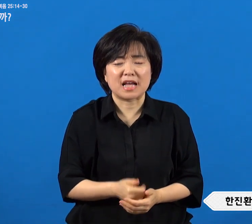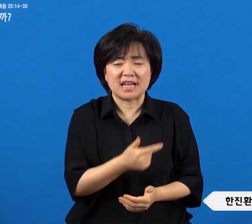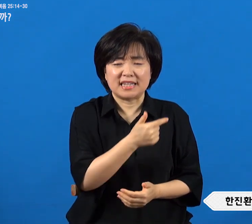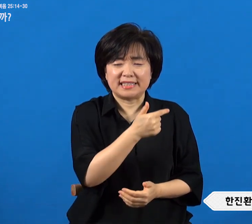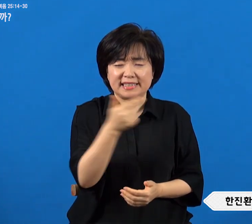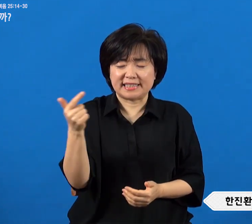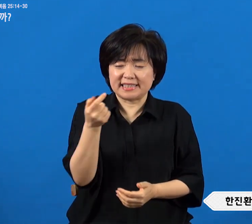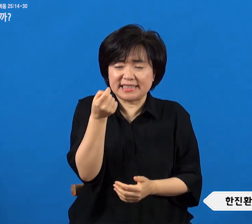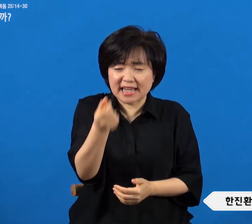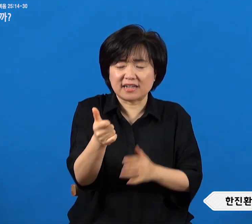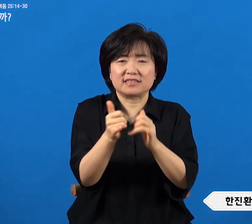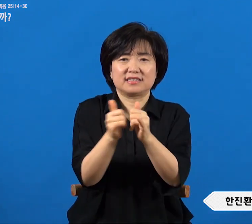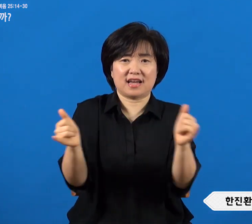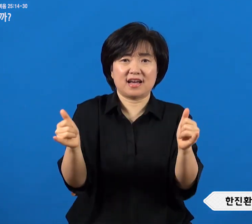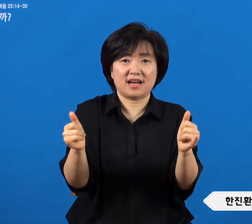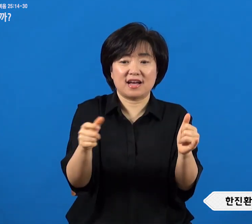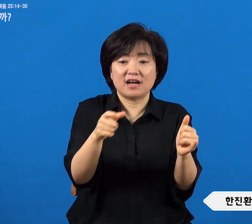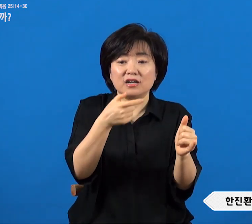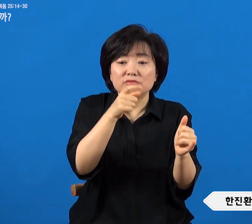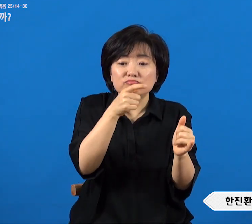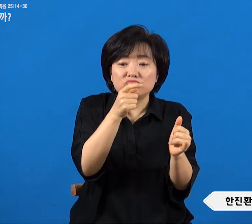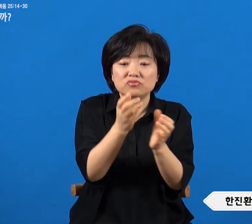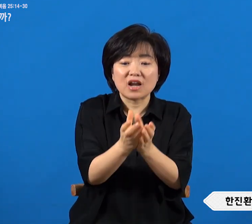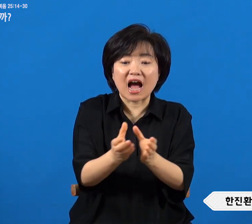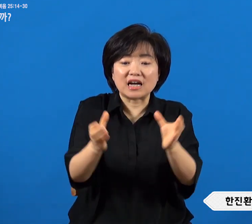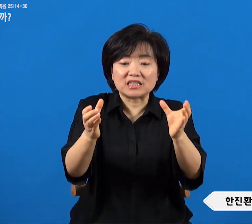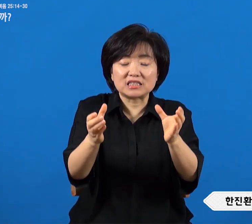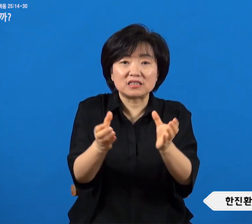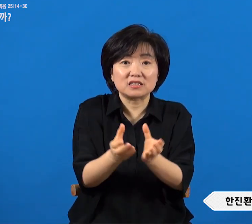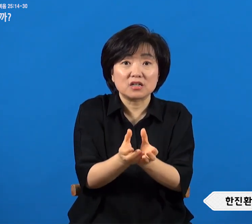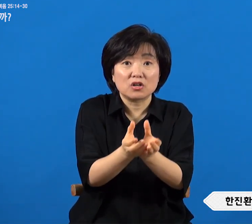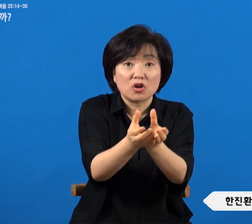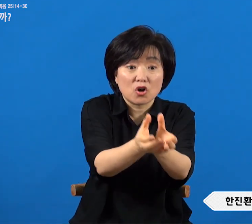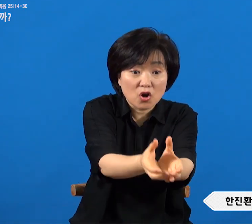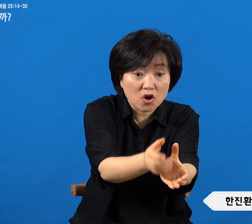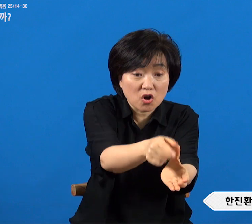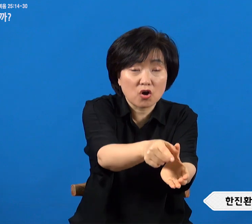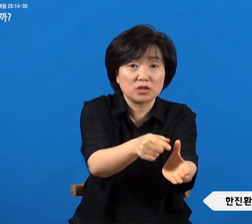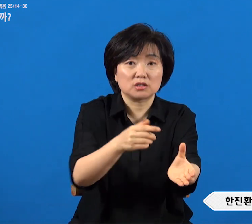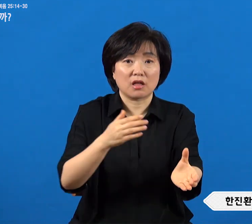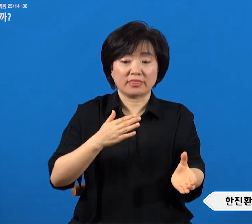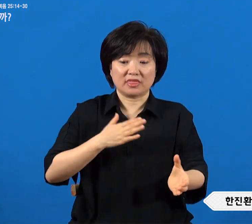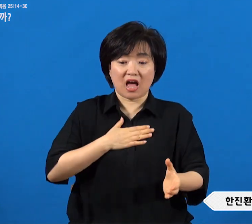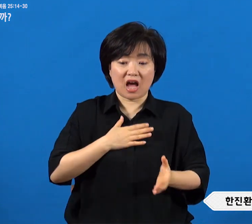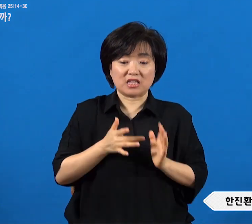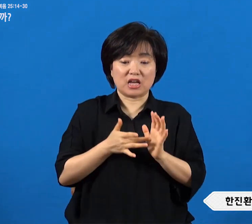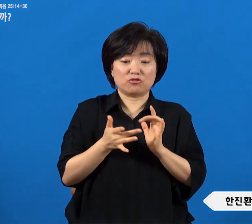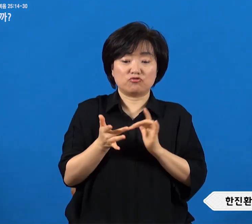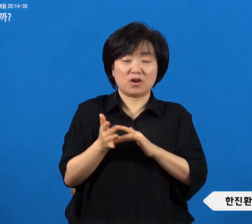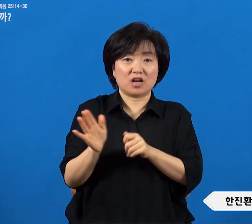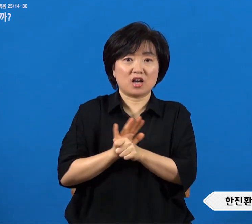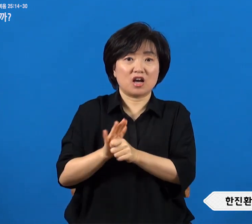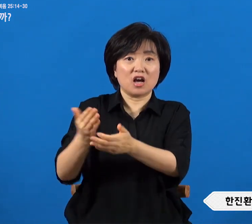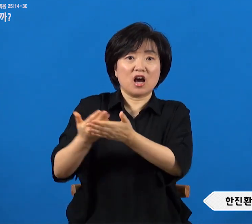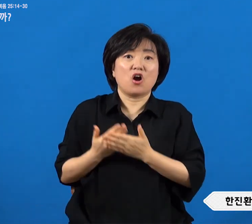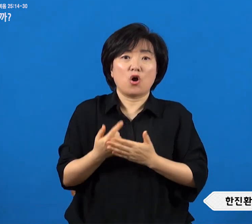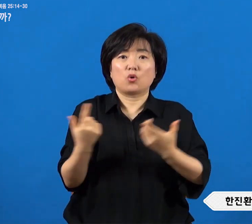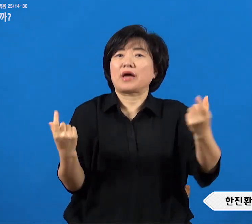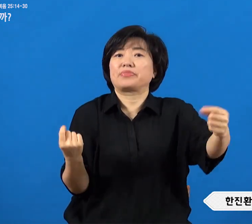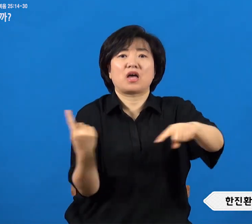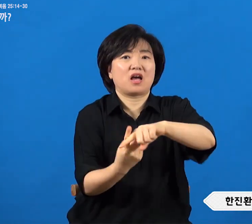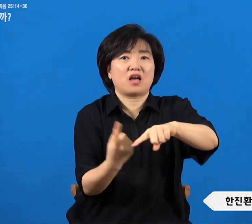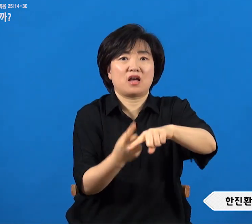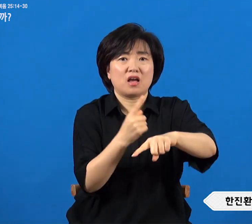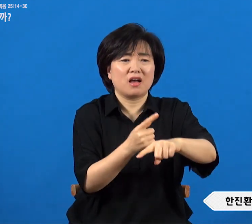지극히 작은 자에게 물 한 그릇 떠준 것을 주님은 내게 한 것이다 그렇게 말씀하셨습니다.